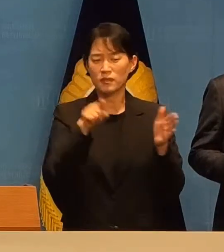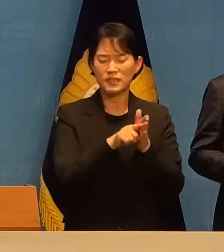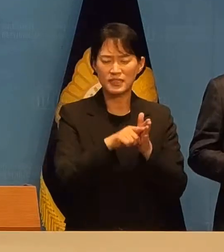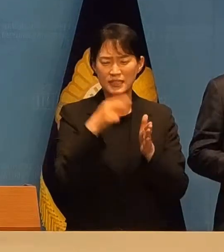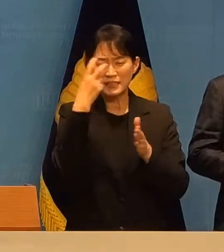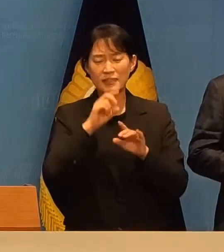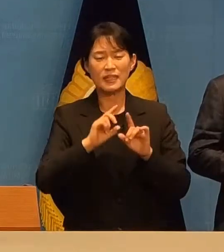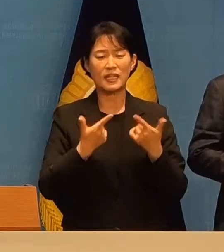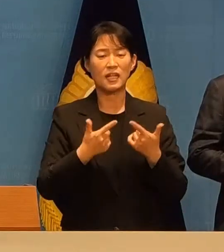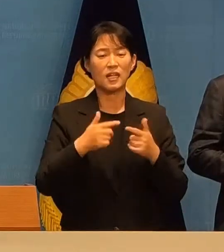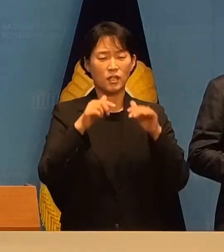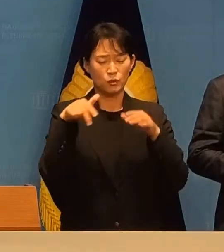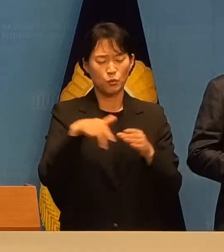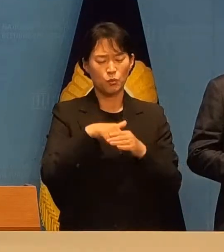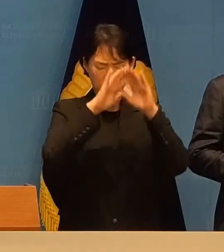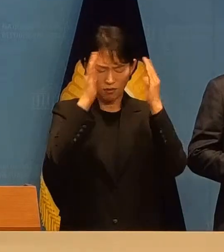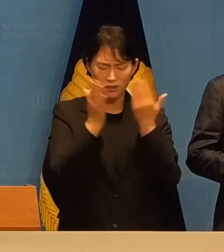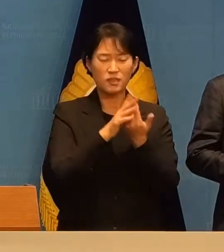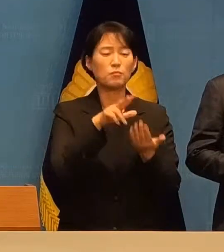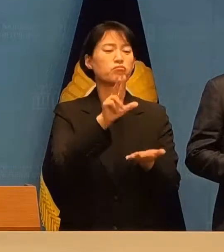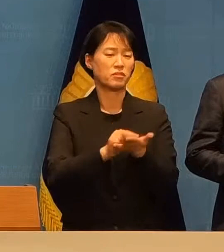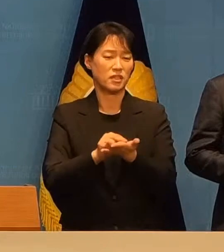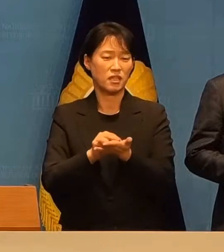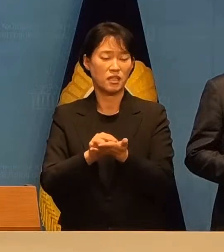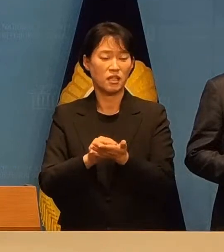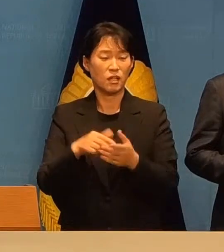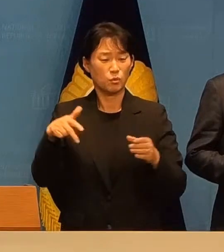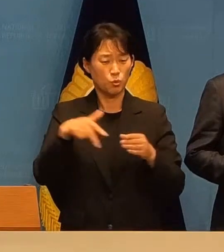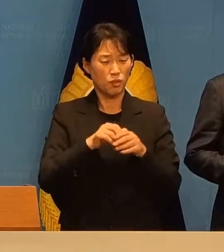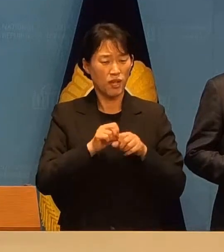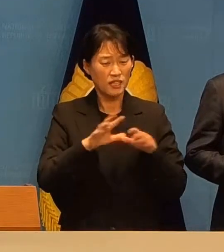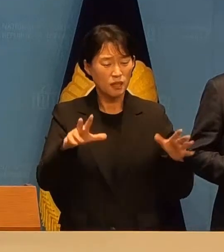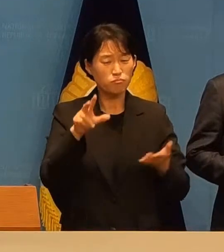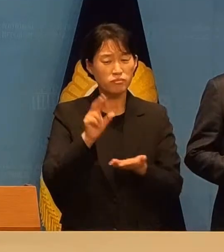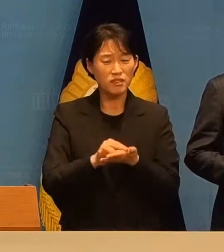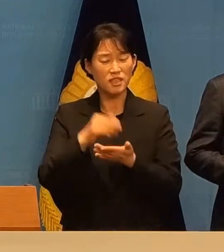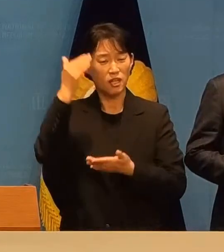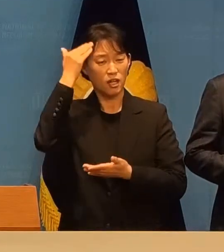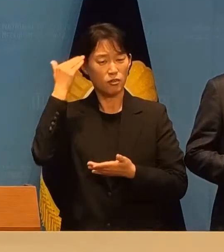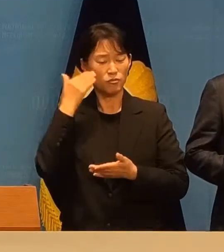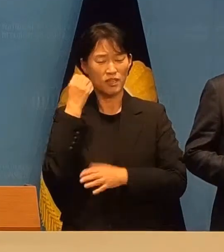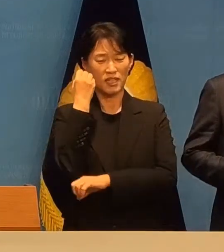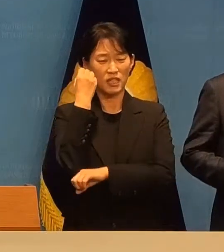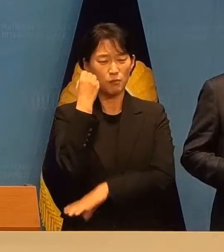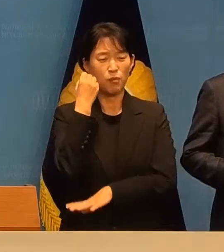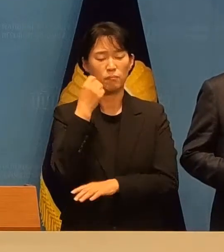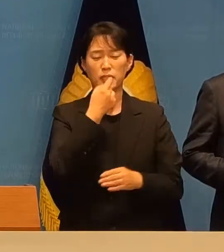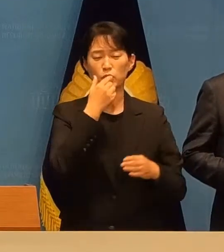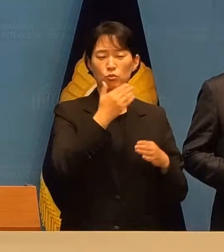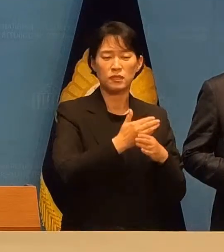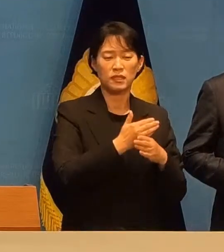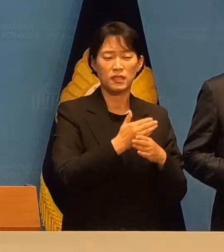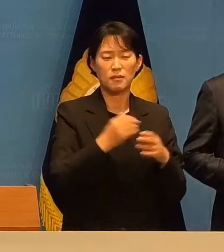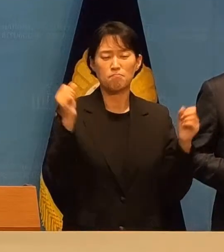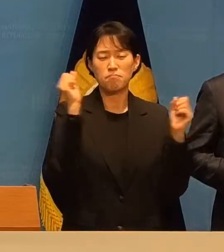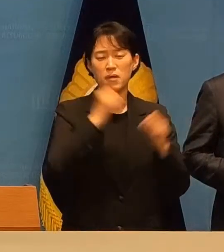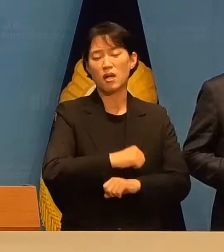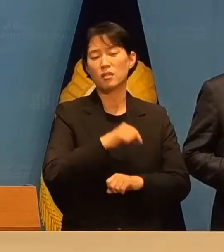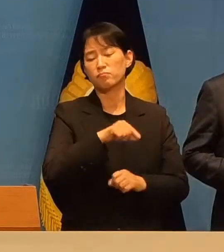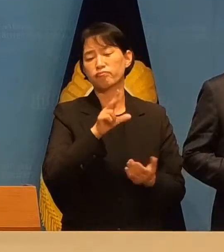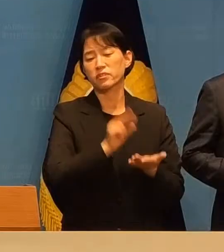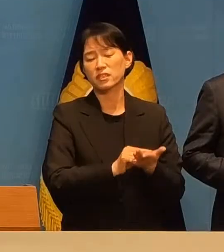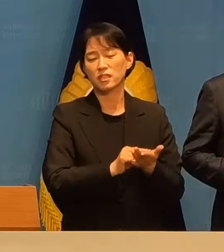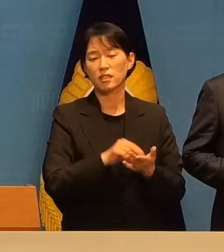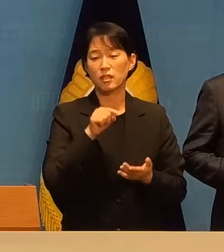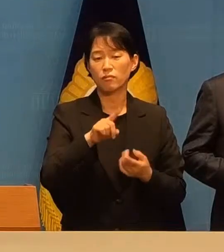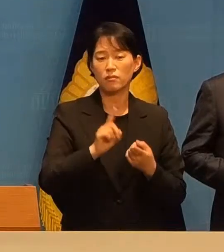아니라 종교 전체에 대한 문제고, 종교 해산에 관한 문제는 우리나라의 근간을, 민주주의를 흔드는 문제입니다.